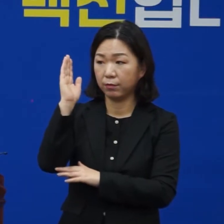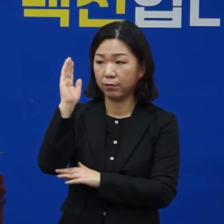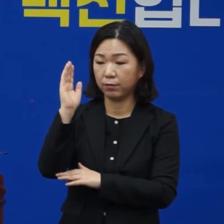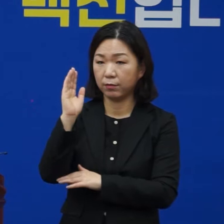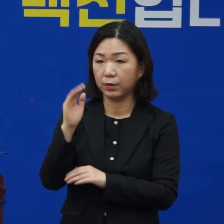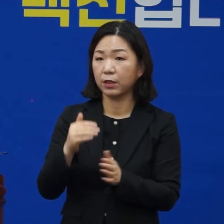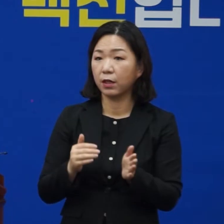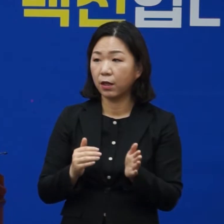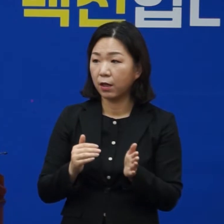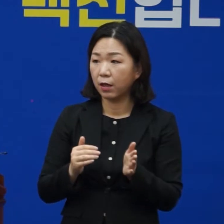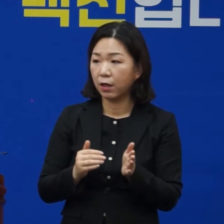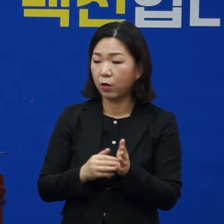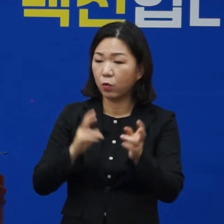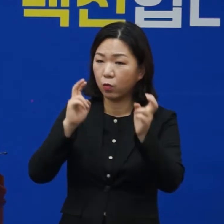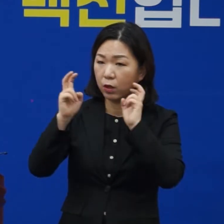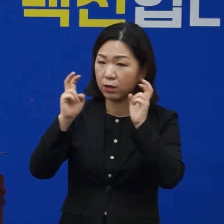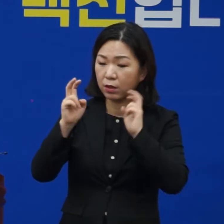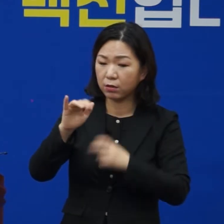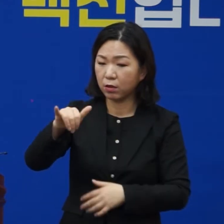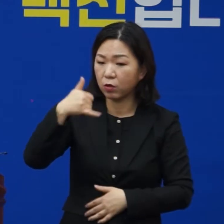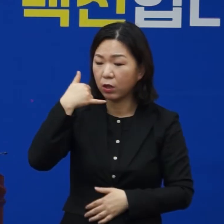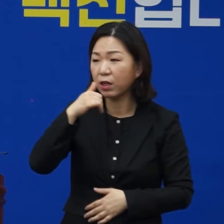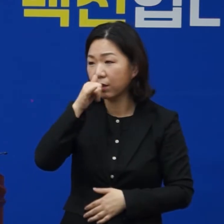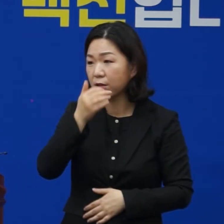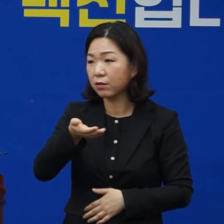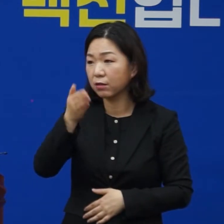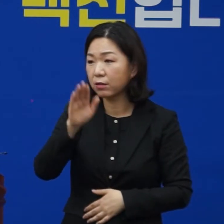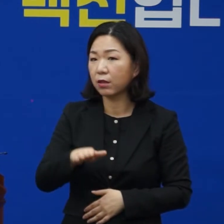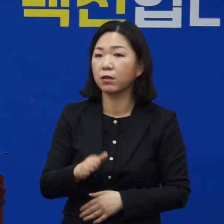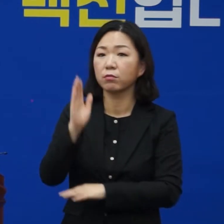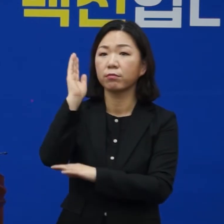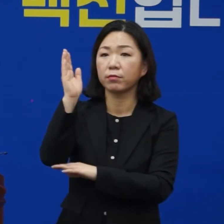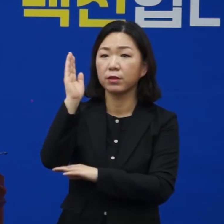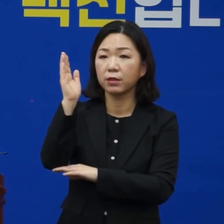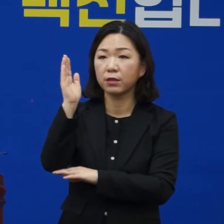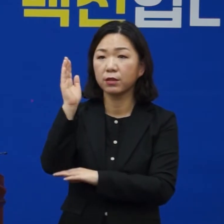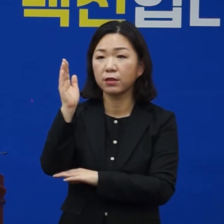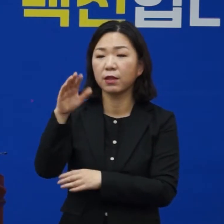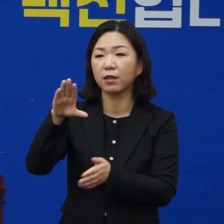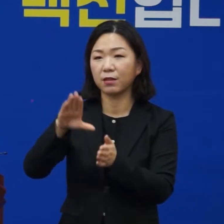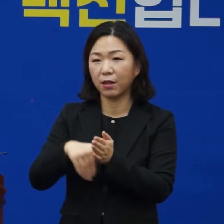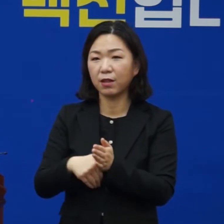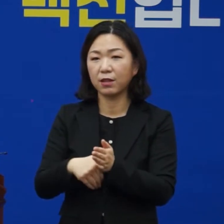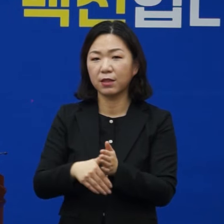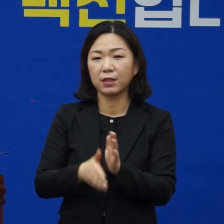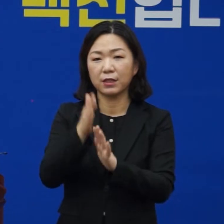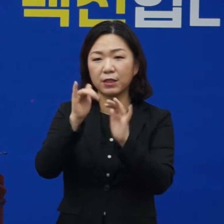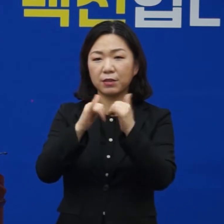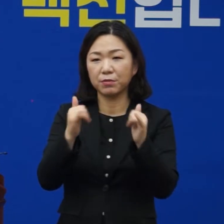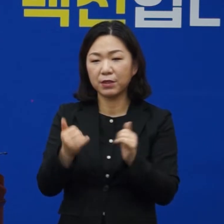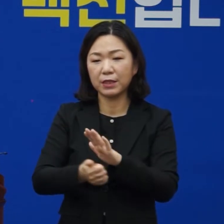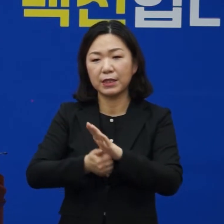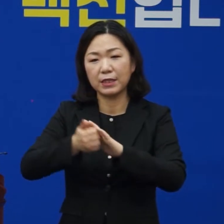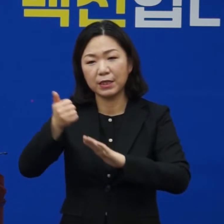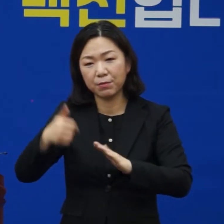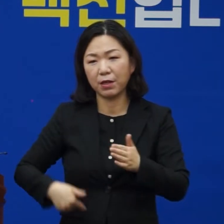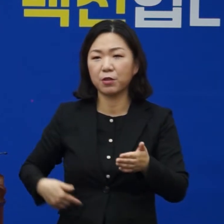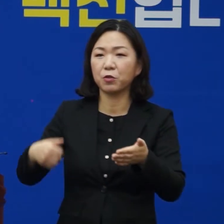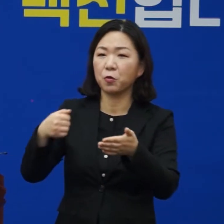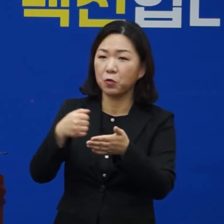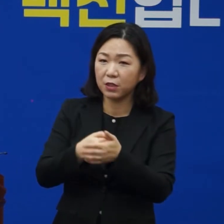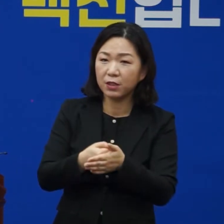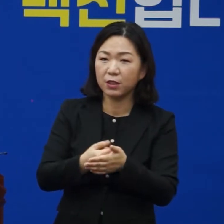기업실 저희 문자가 오는데 브리핑에서 좀 시민들한테 좀 희망과 용기를 줄 수 있는 그런 브리핑